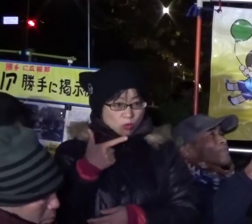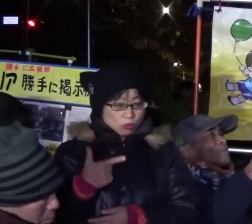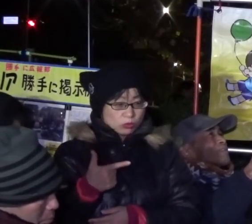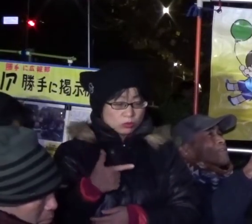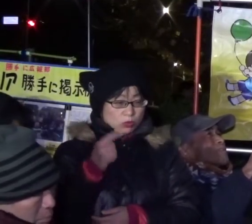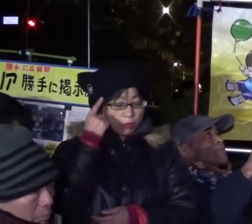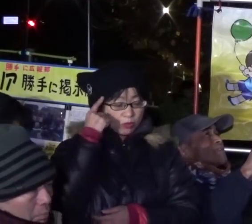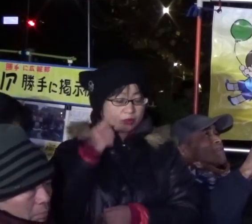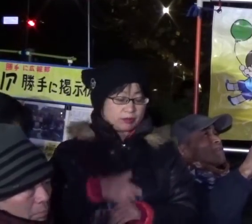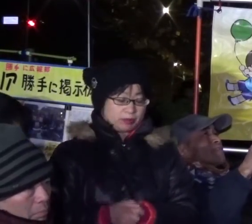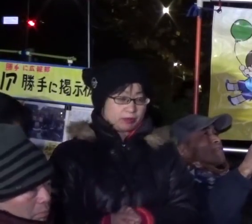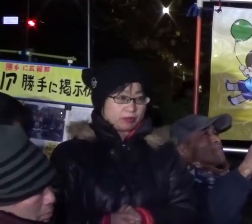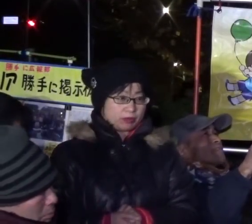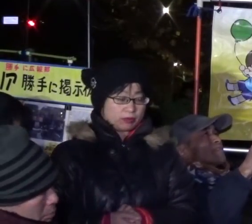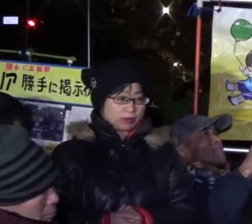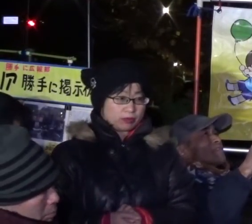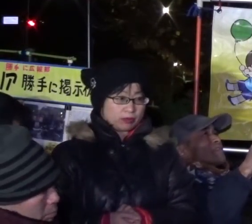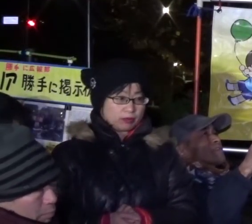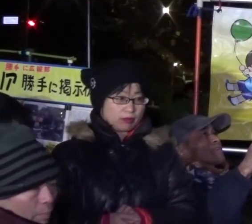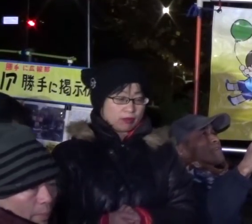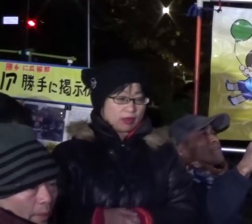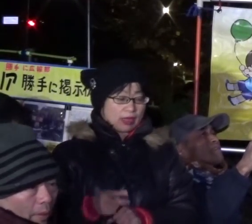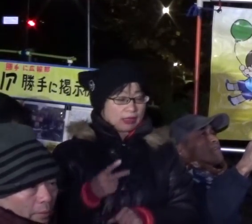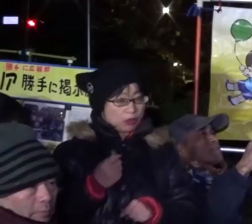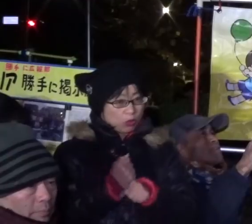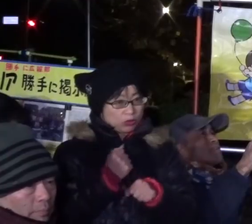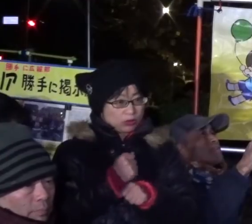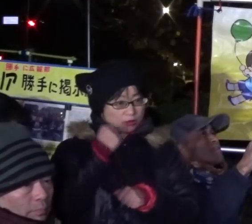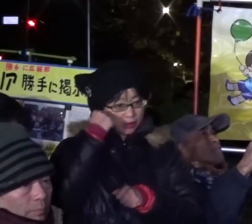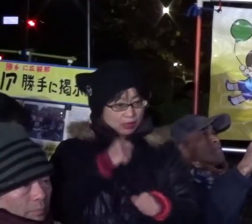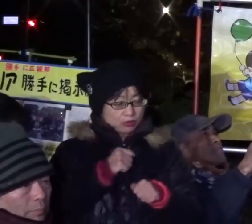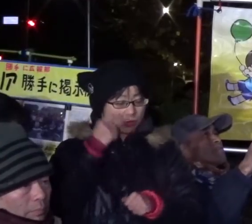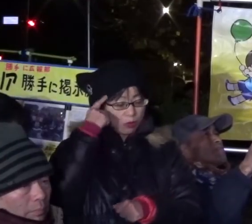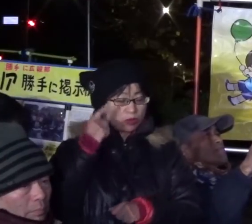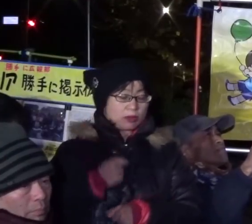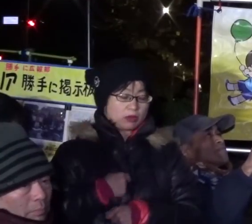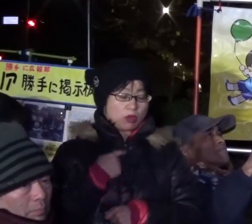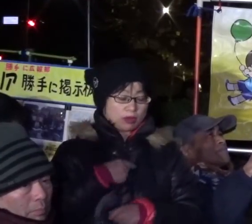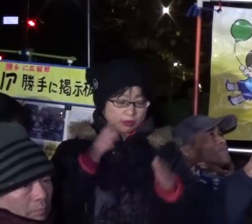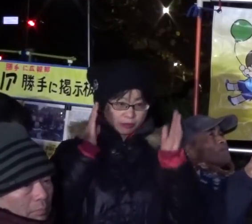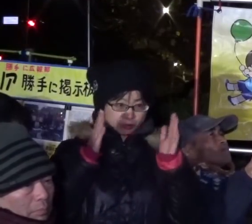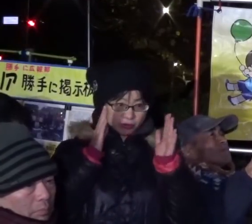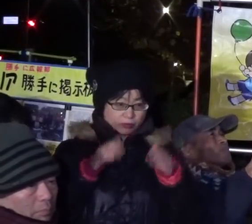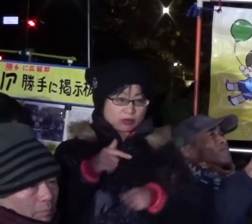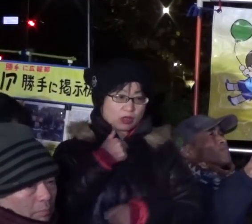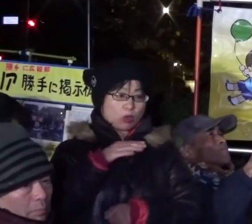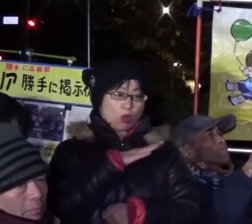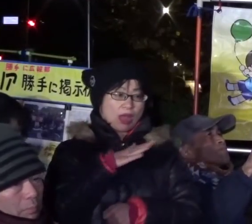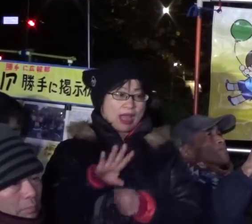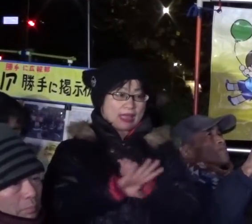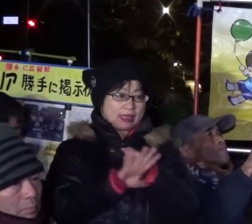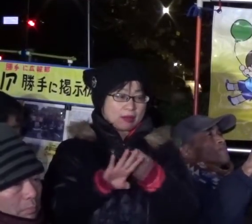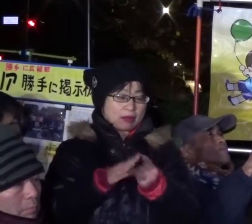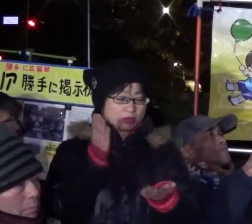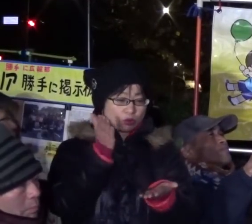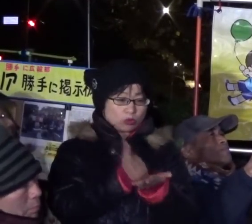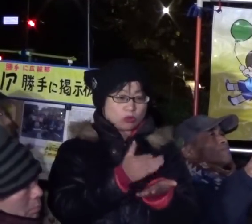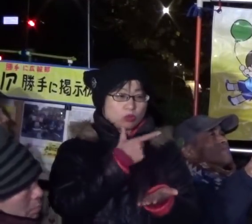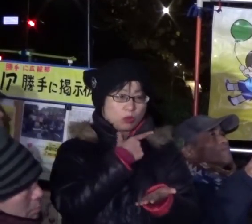と2年ちょっと工事をやると言ってますが、私たちは全力でこの東海原発を止めたいな